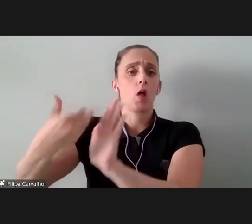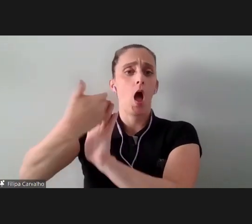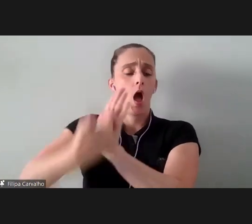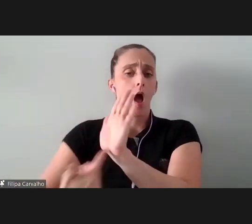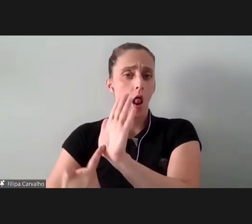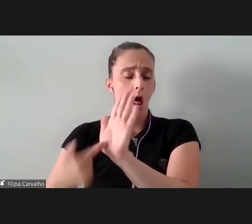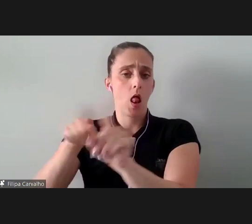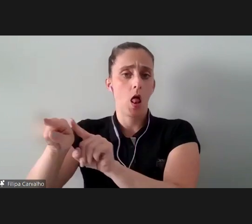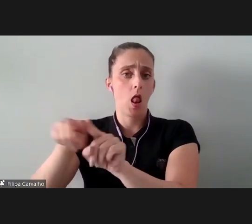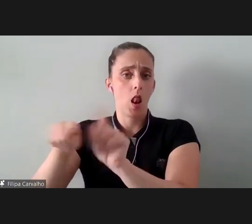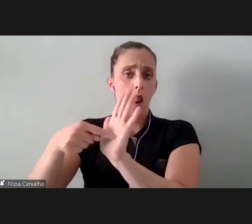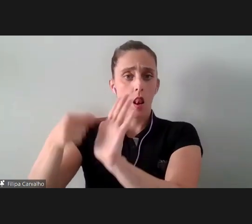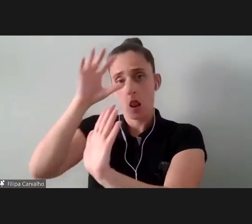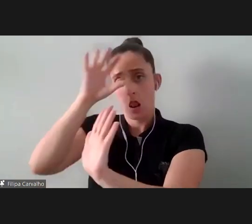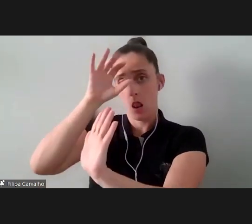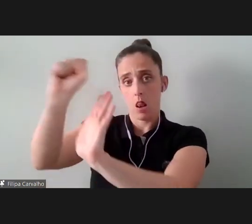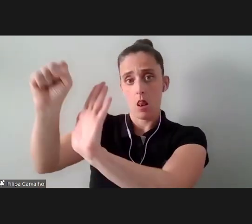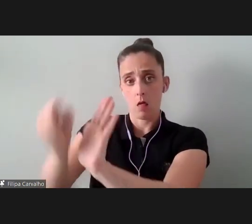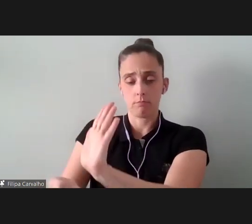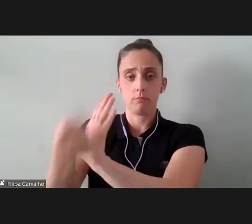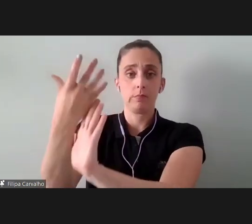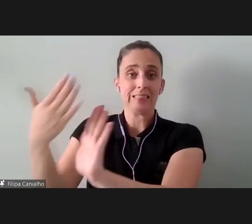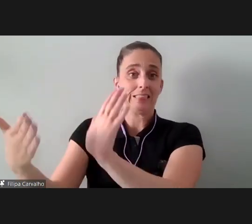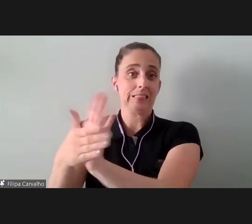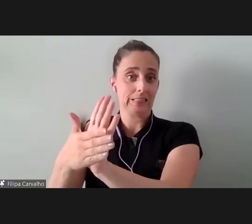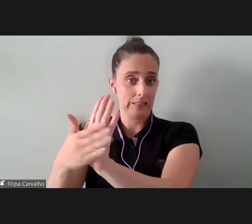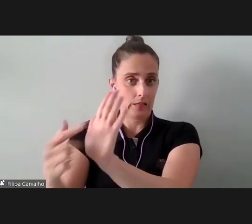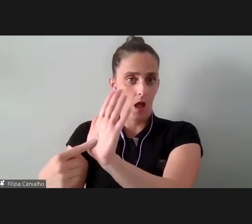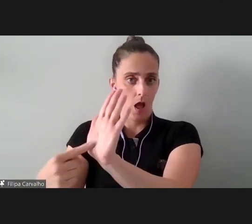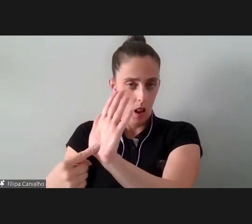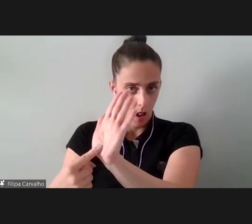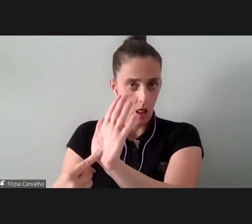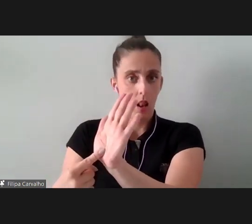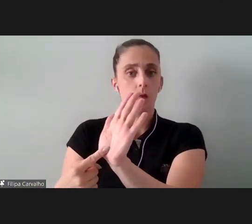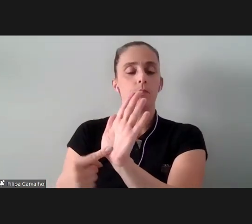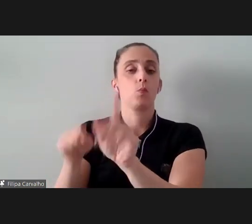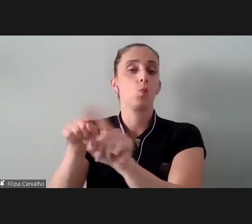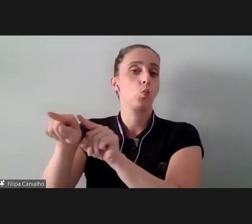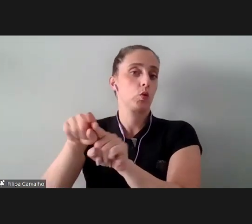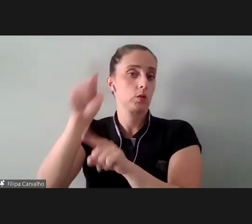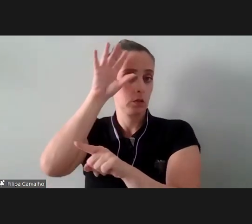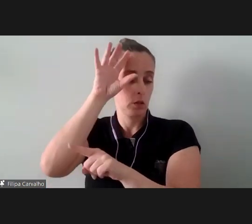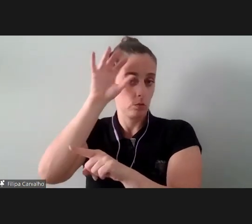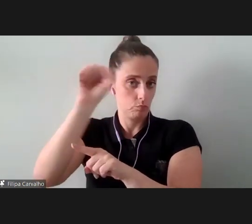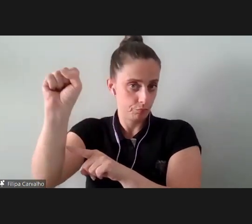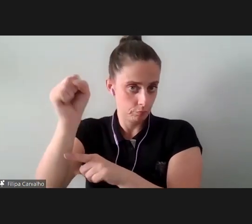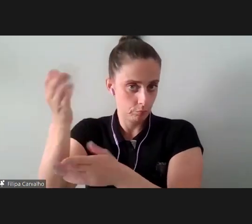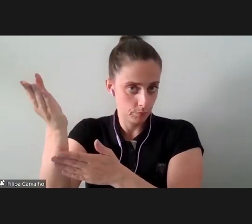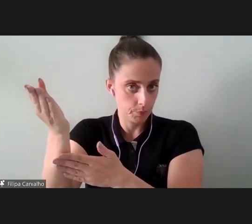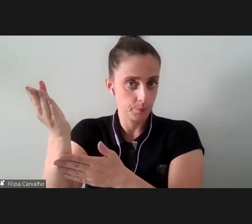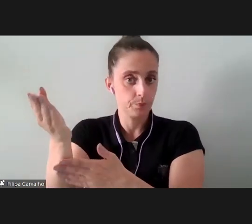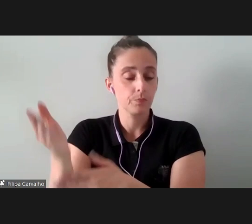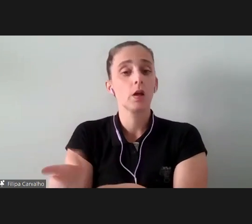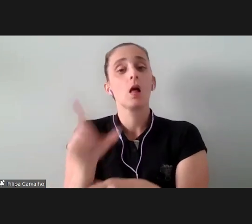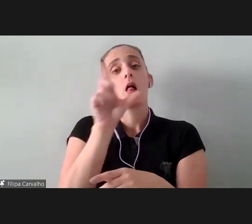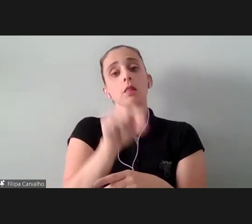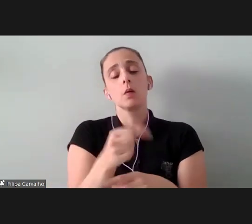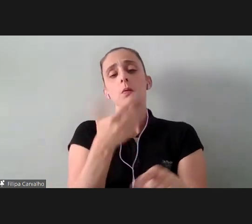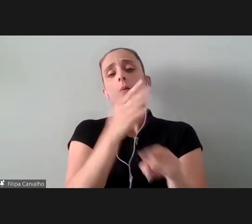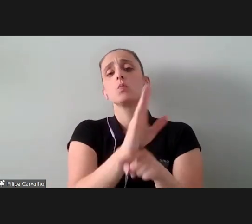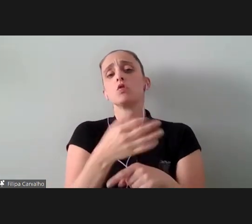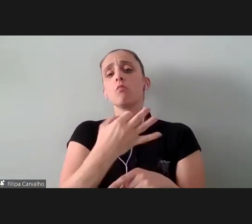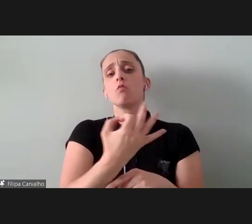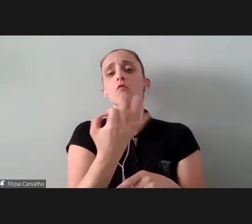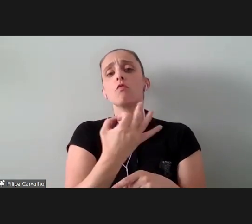jurídico-político para que o governo efetive e materialize a sua política pública. Entretanto, por exemplo, tivemos agora a alteração do